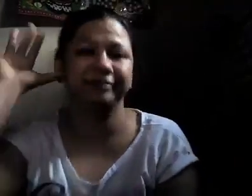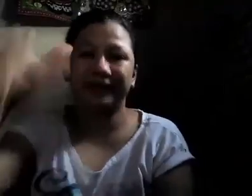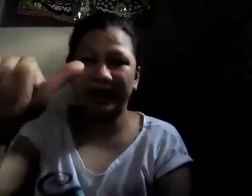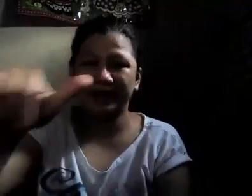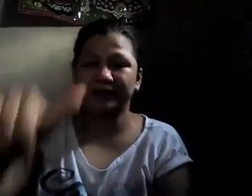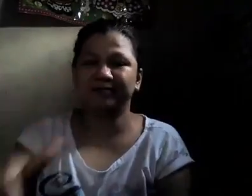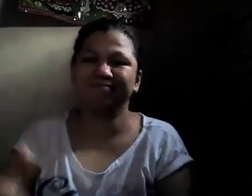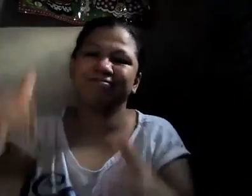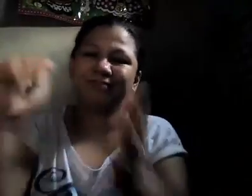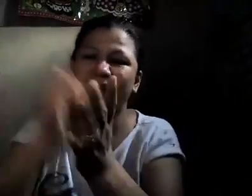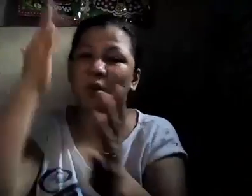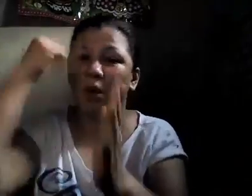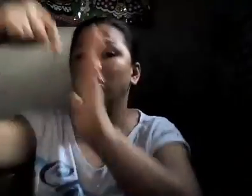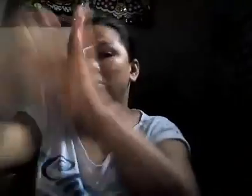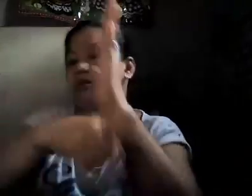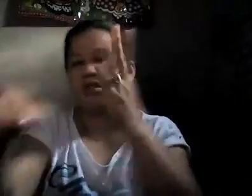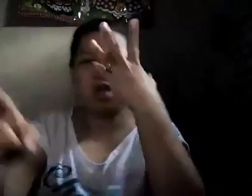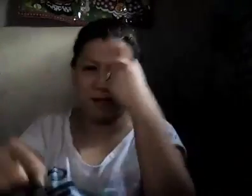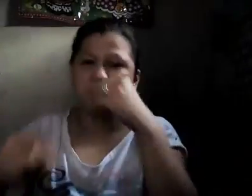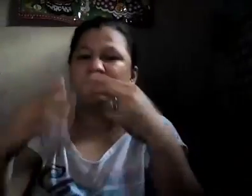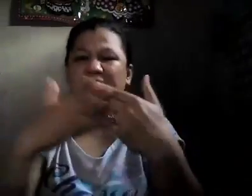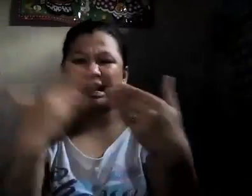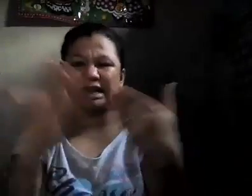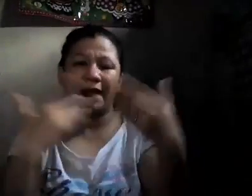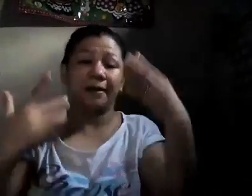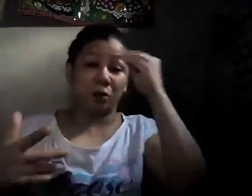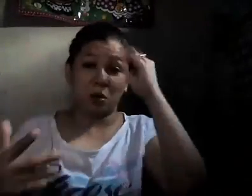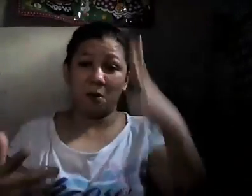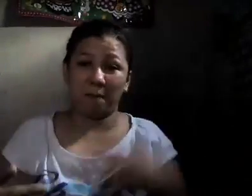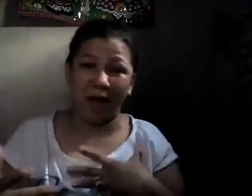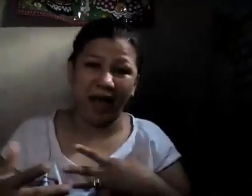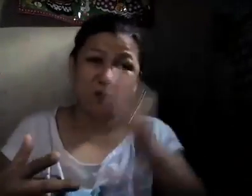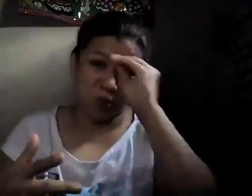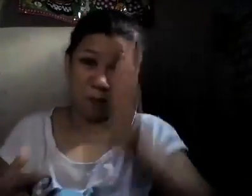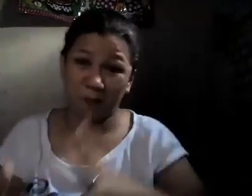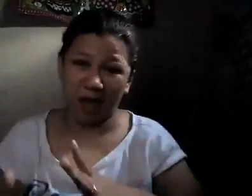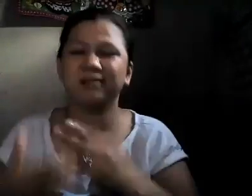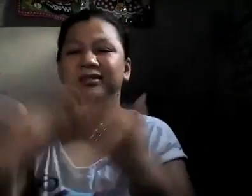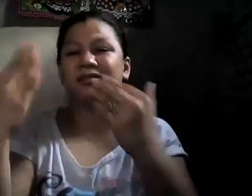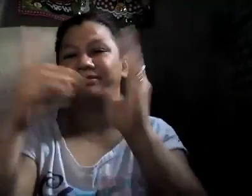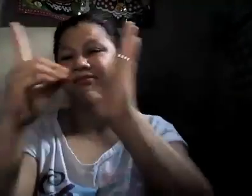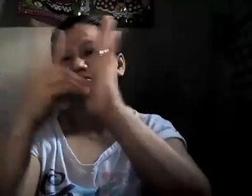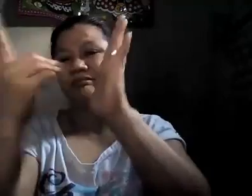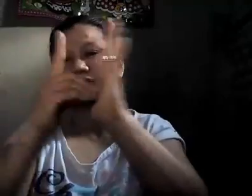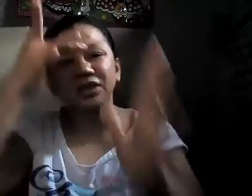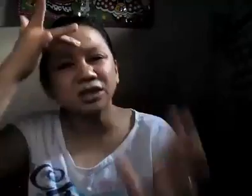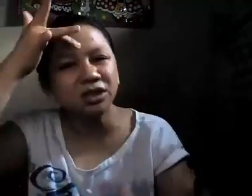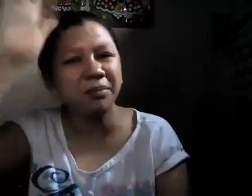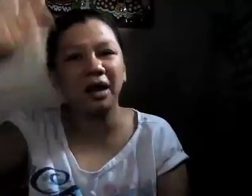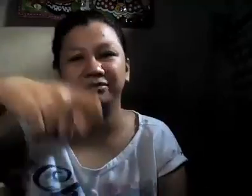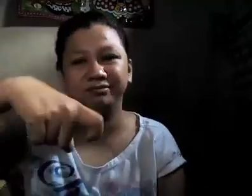Kapit po. Salamat, Ate Melba. Manda. So, sinalap niyo na si Mama sa music therapy?